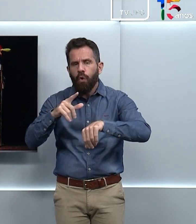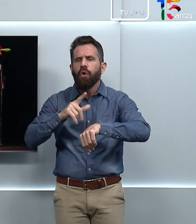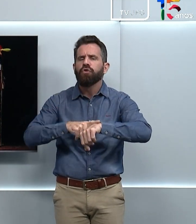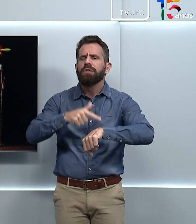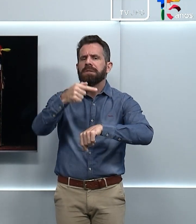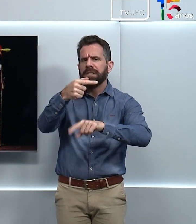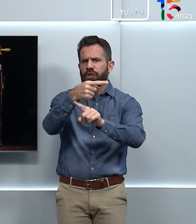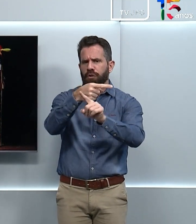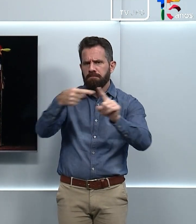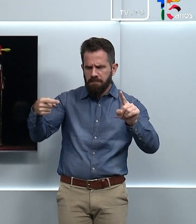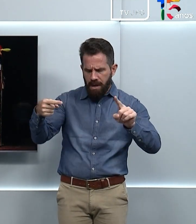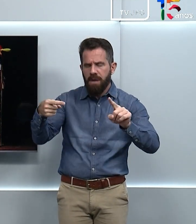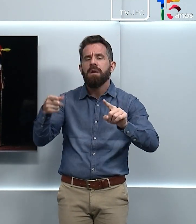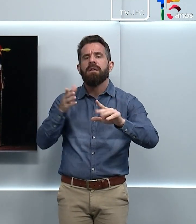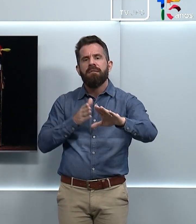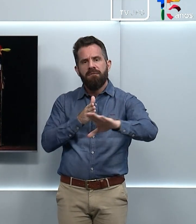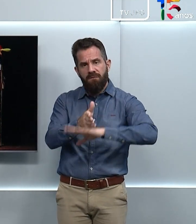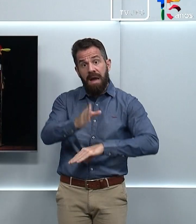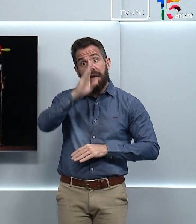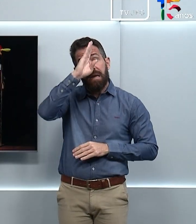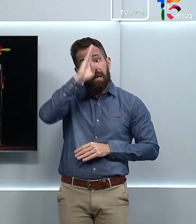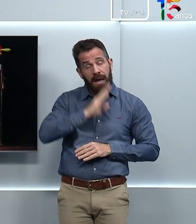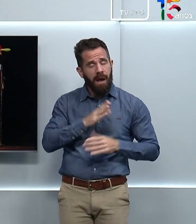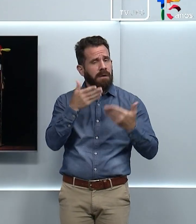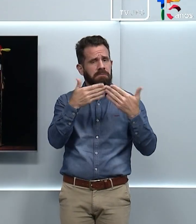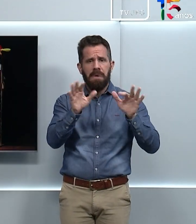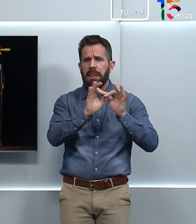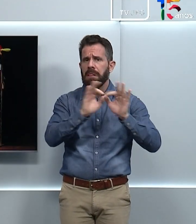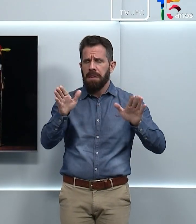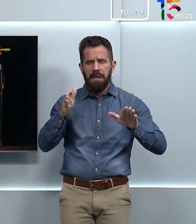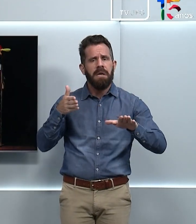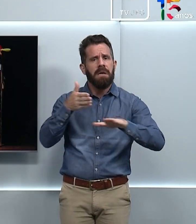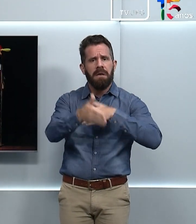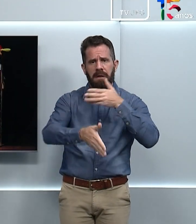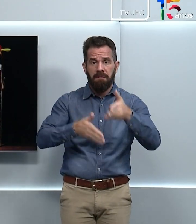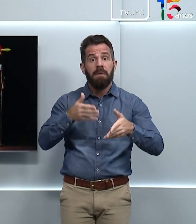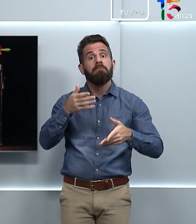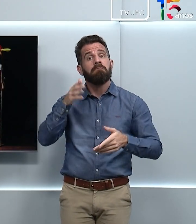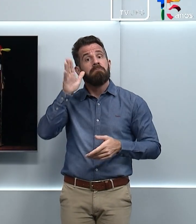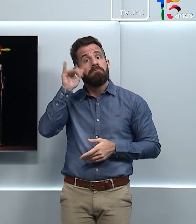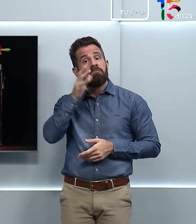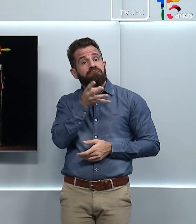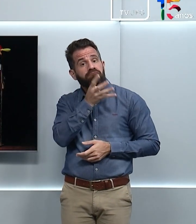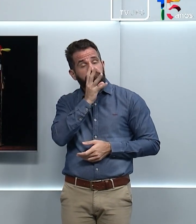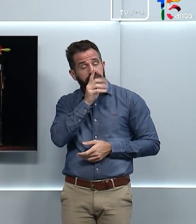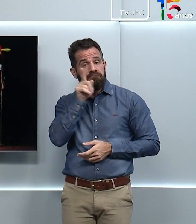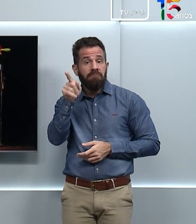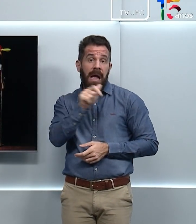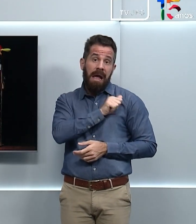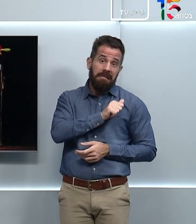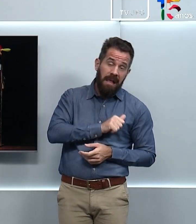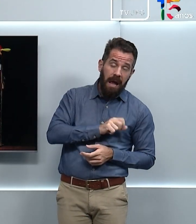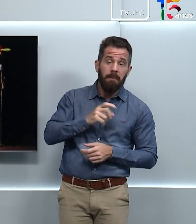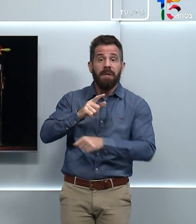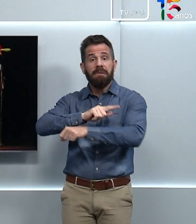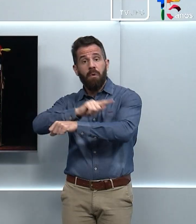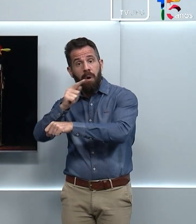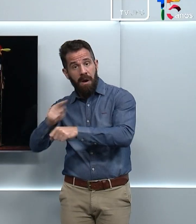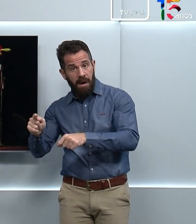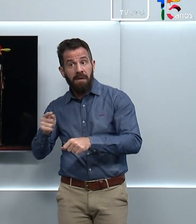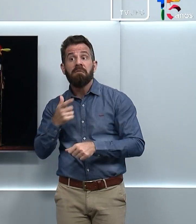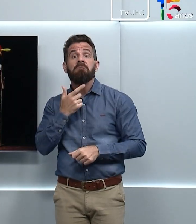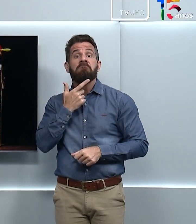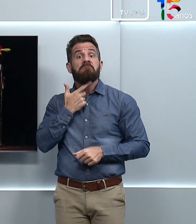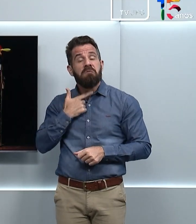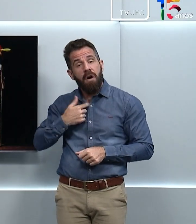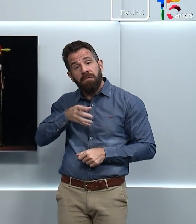da noite, com entrada gratuita e aberta, para todo o público. Então, se você cair em Anápolis ou na cidade de Goiás, se quiser